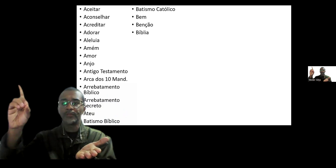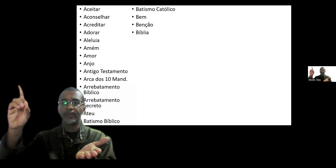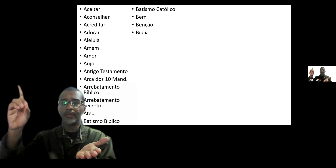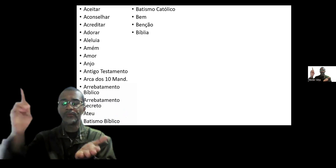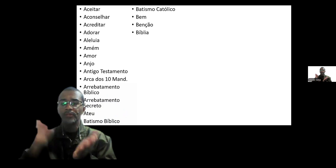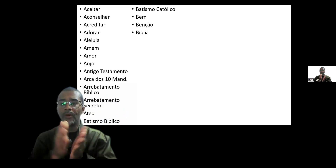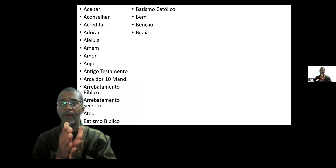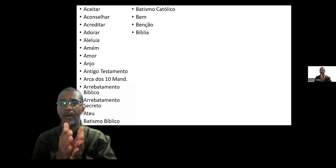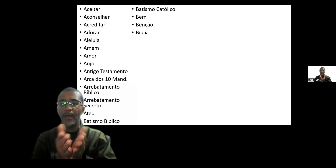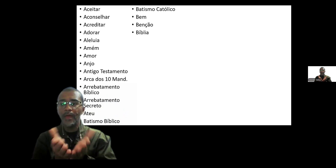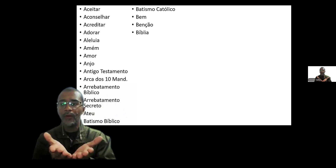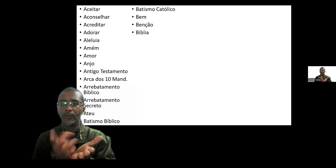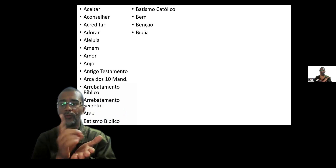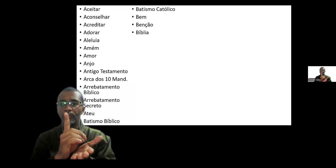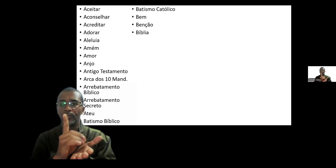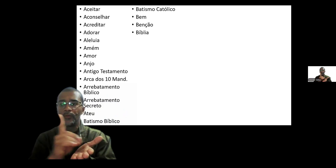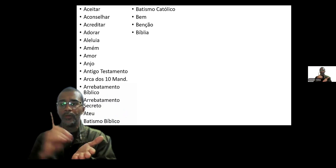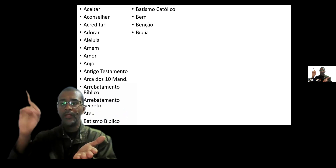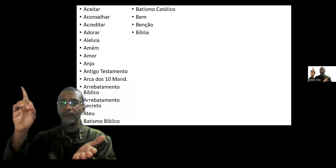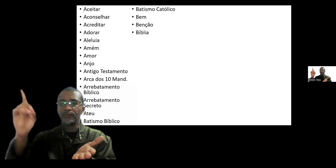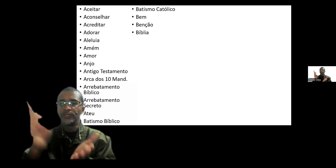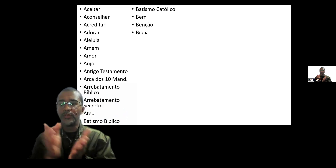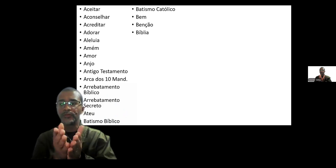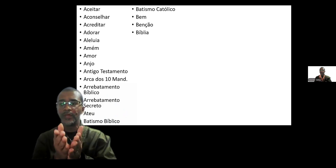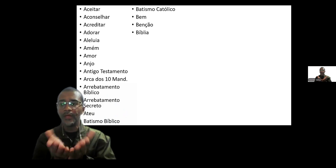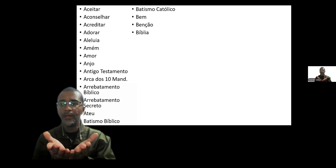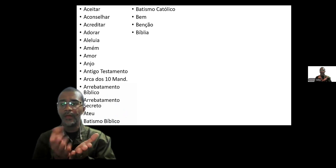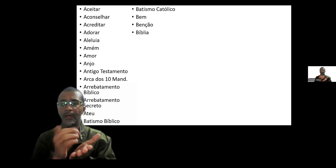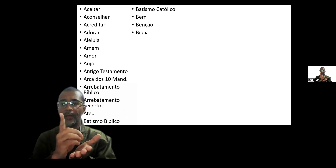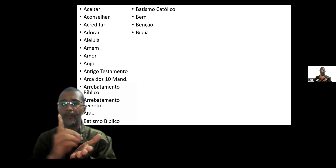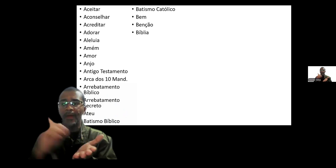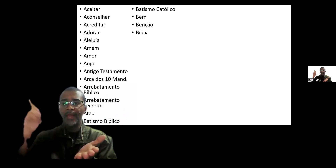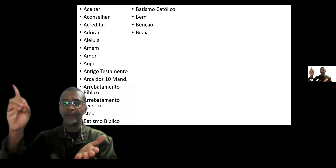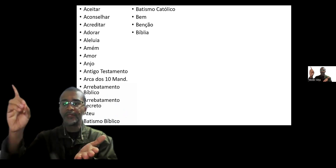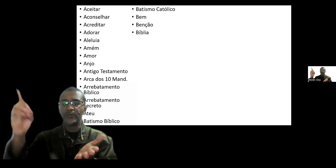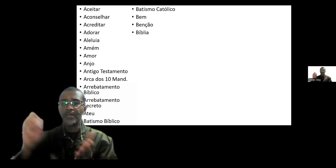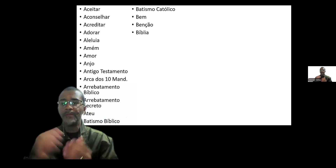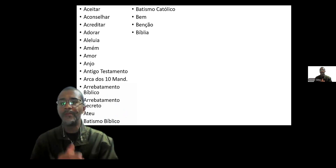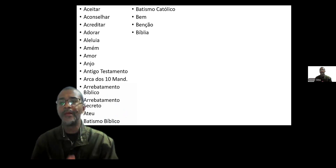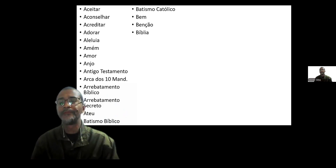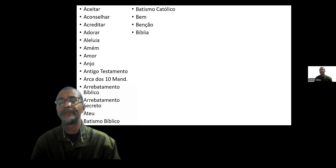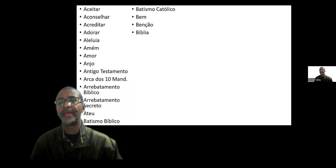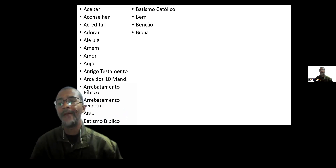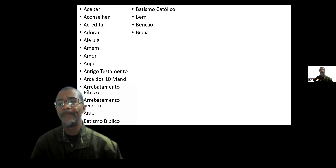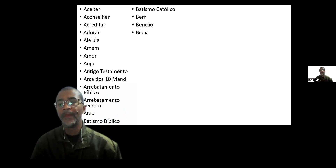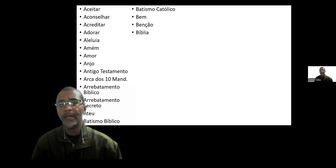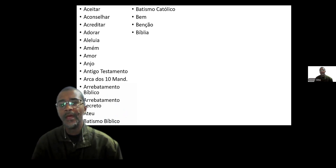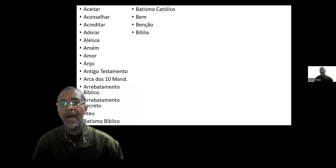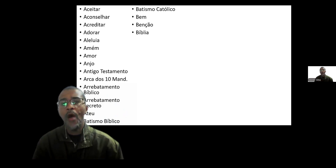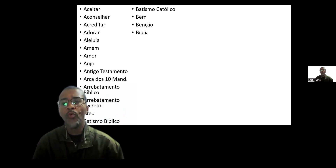e aponta para Deus. Então, é o livro de Deus, né? Palavra de Deus, é Bíblia,